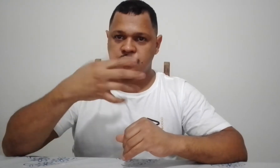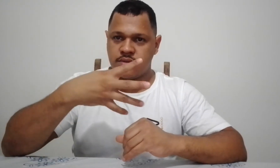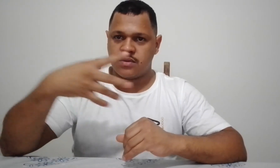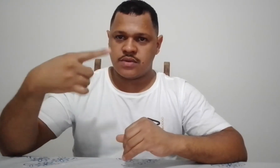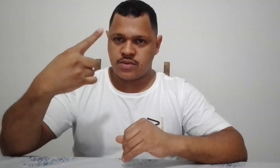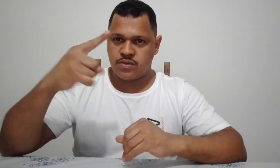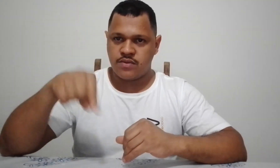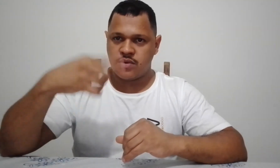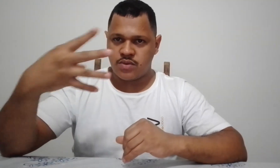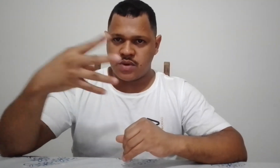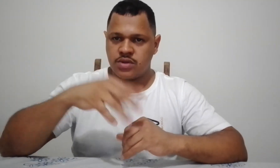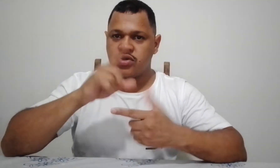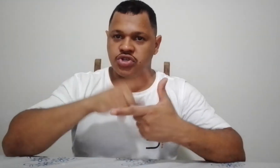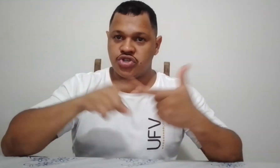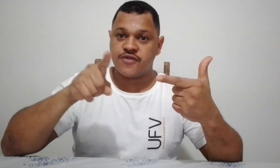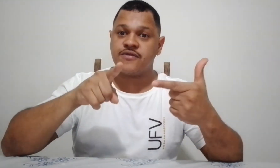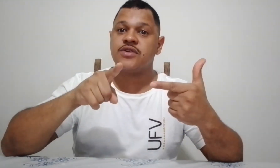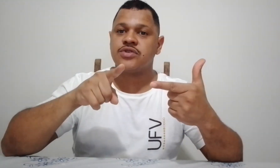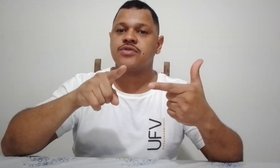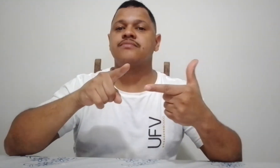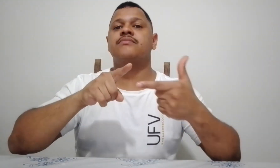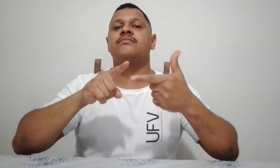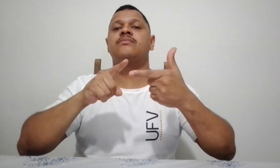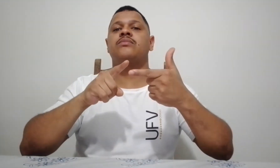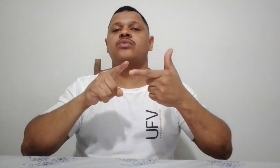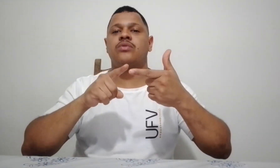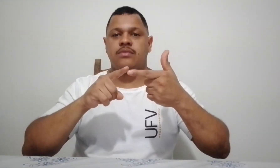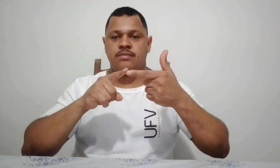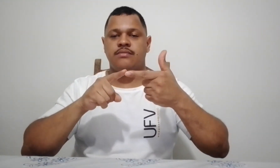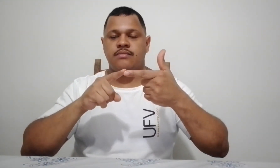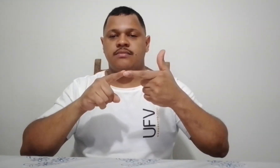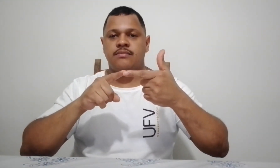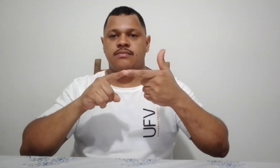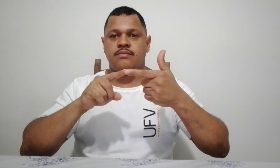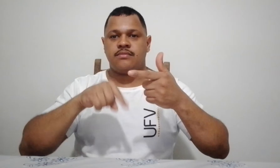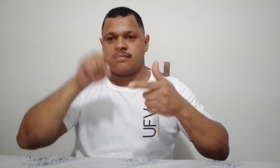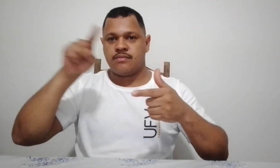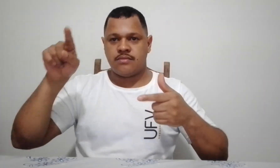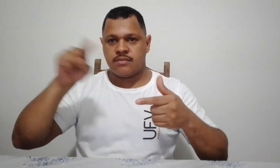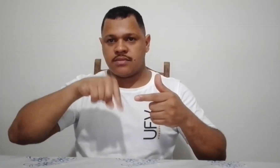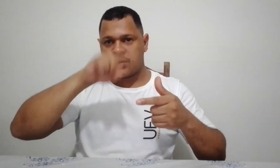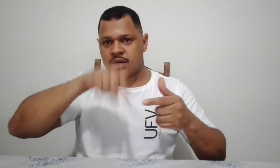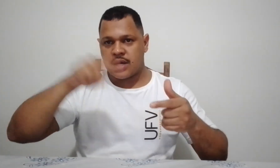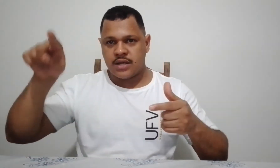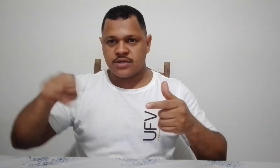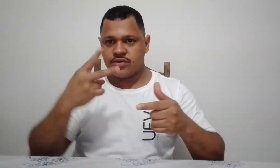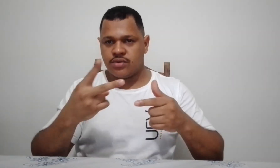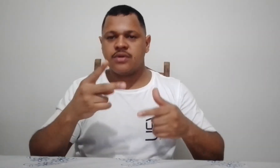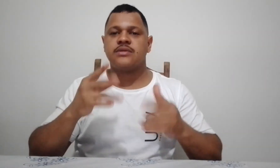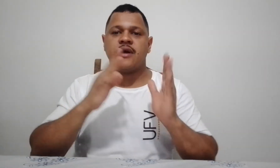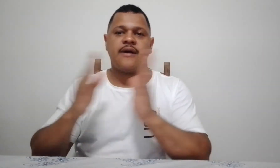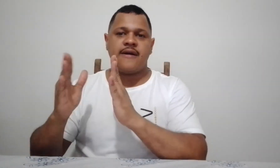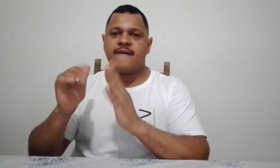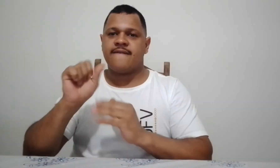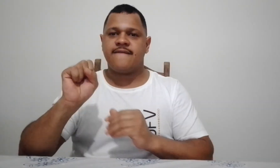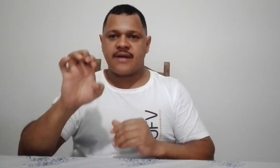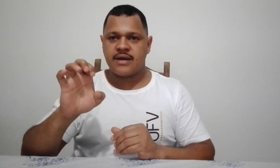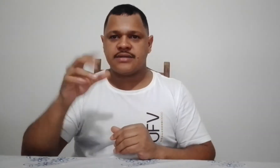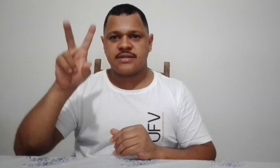141,4. Dividindo isso por raiz de 2, nós temos o valor eficaz 100. E a fase é 50. Pronto, nós temos a representação polar desse sinal,